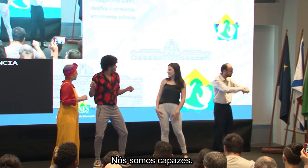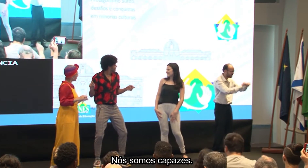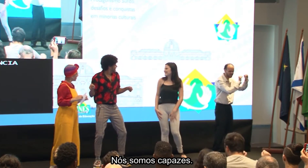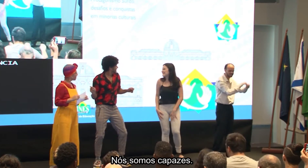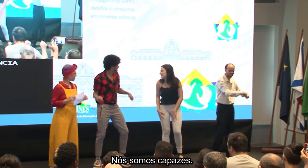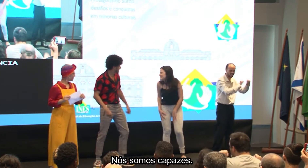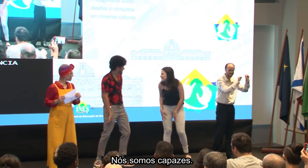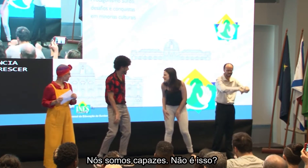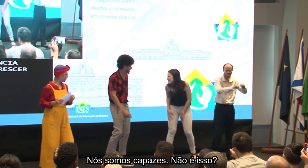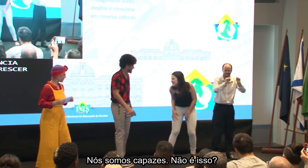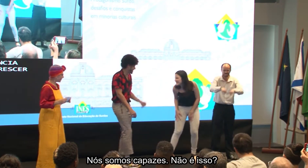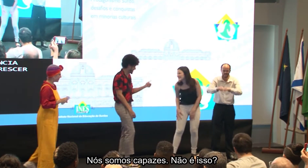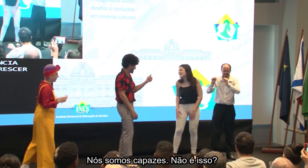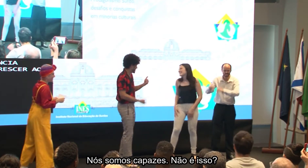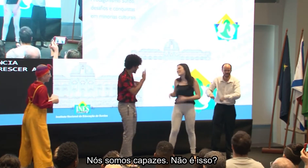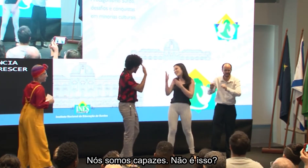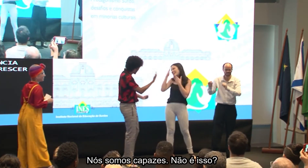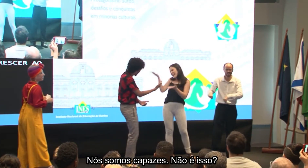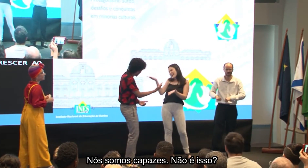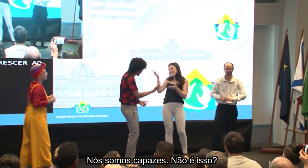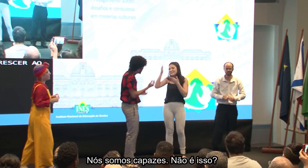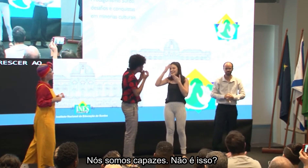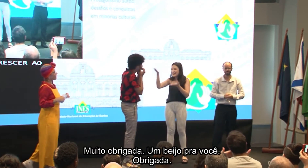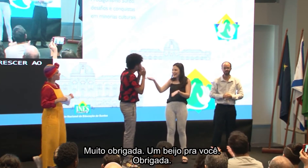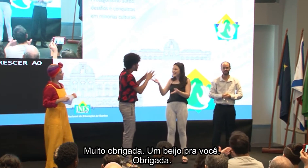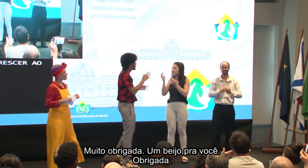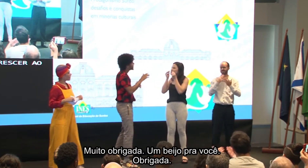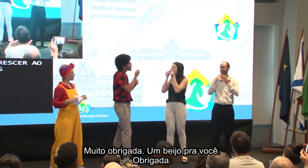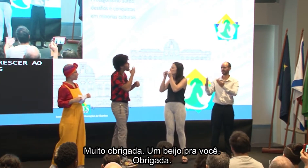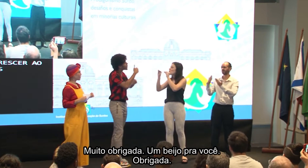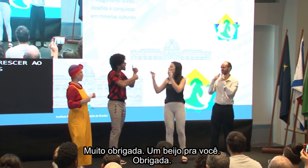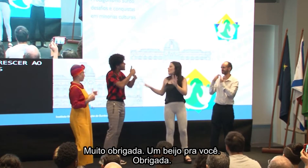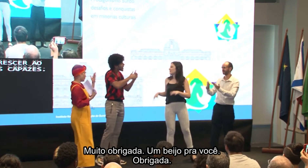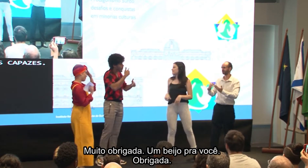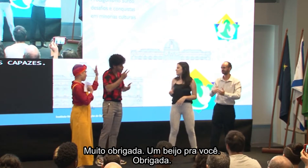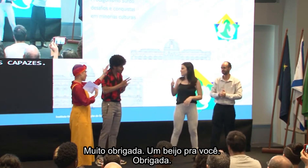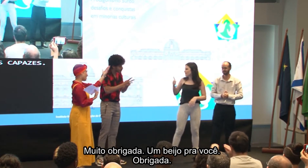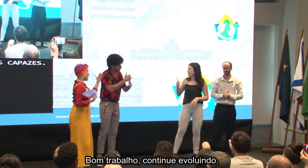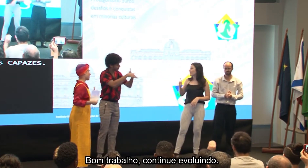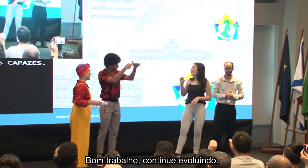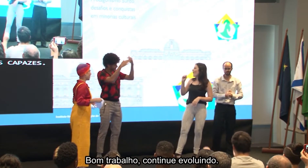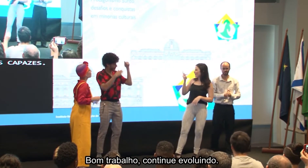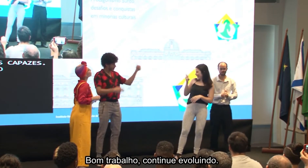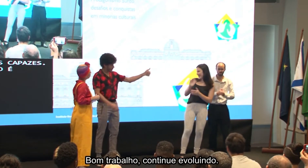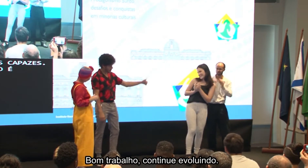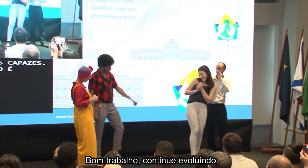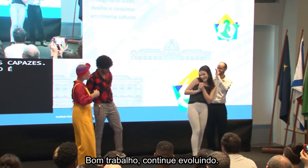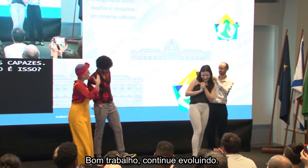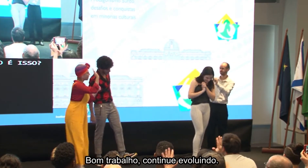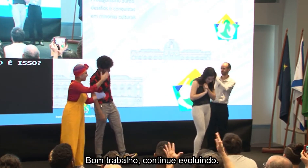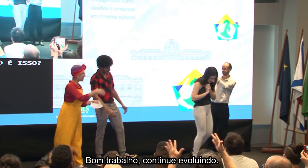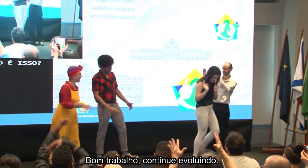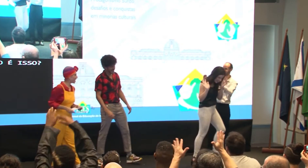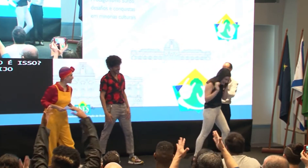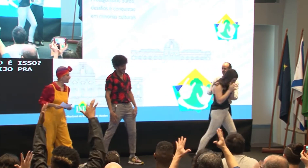somos capazes, nós somos capazes, não é isso? Muito obrigado. É, Um beijo para obrigada, você, viu? Um bom obrigada. trabalho, continue evoluindo. Tá bom.